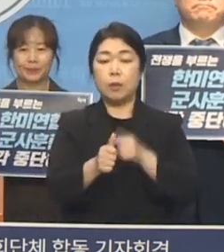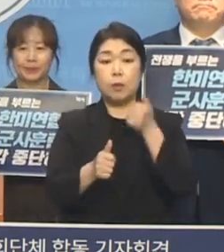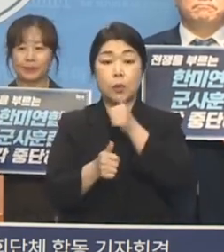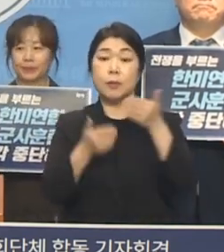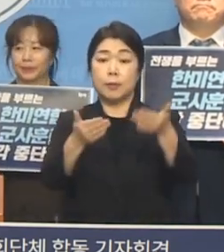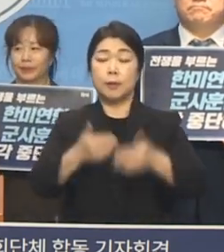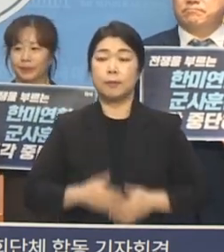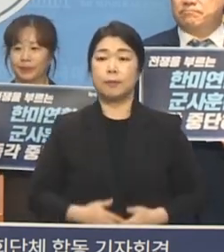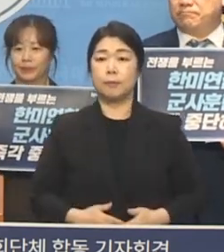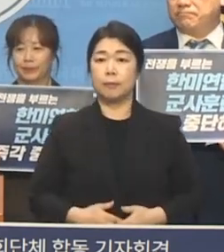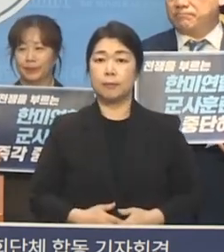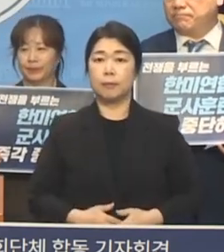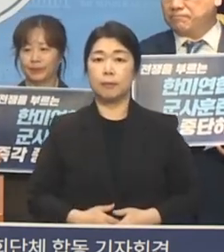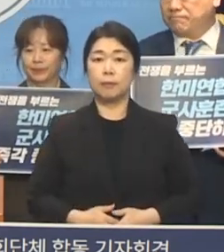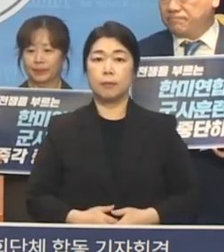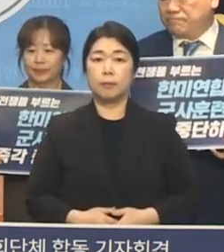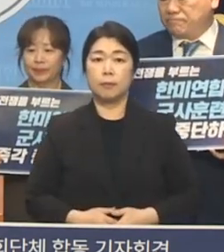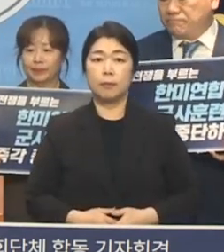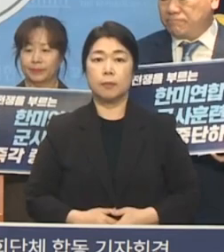네.